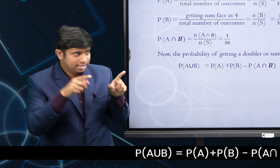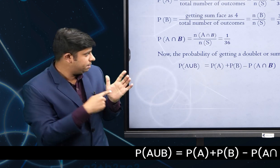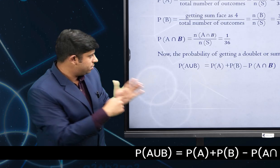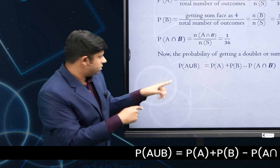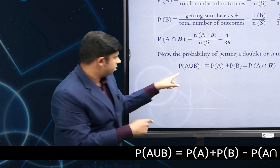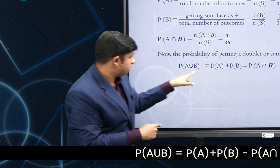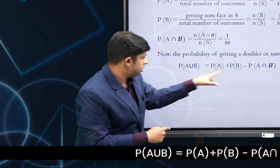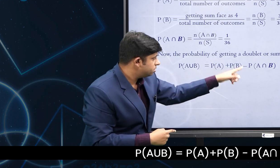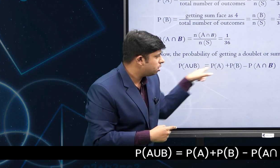ए इंटरसेक्शन बी.